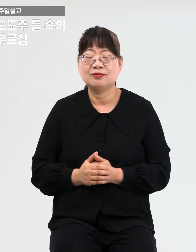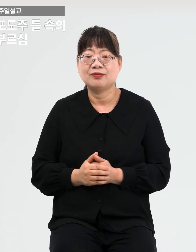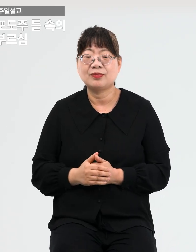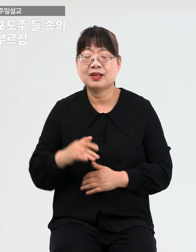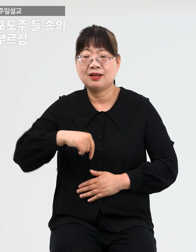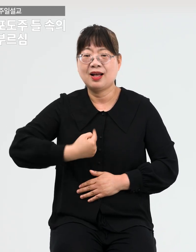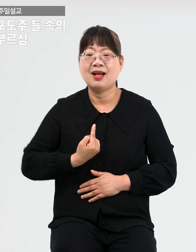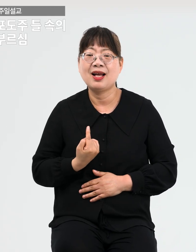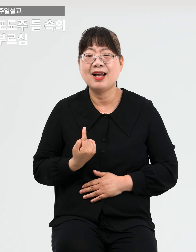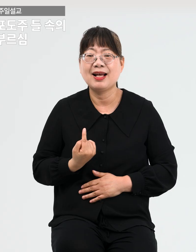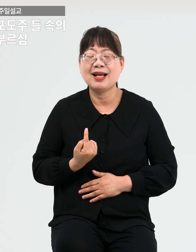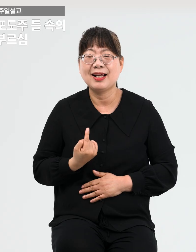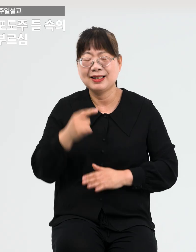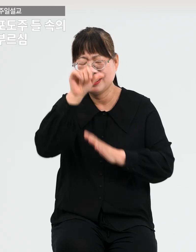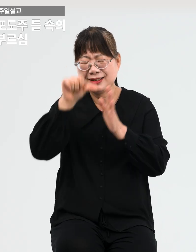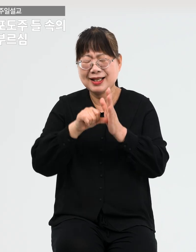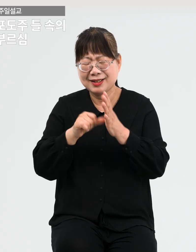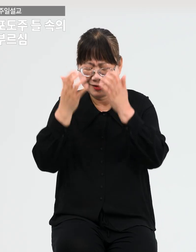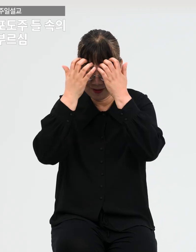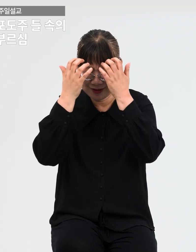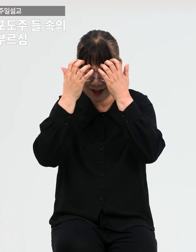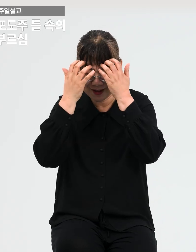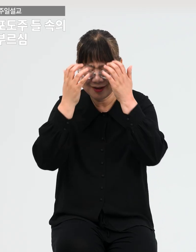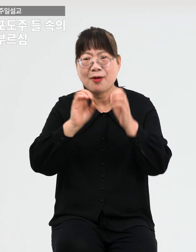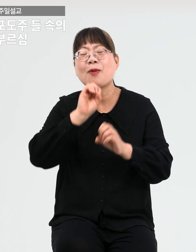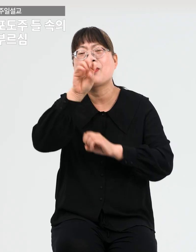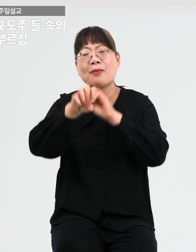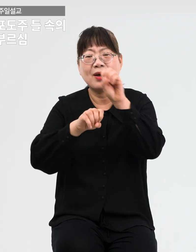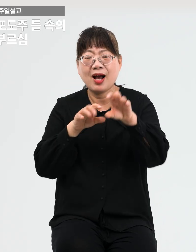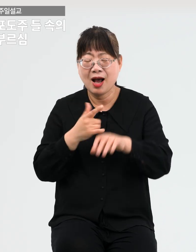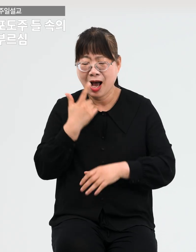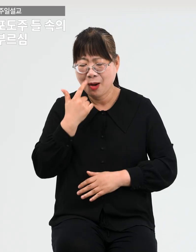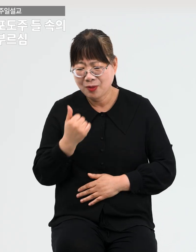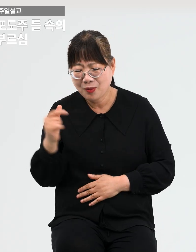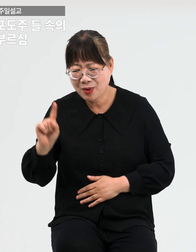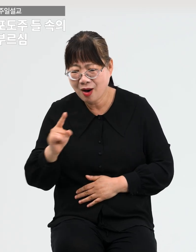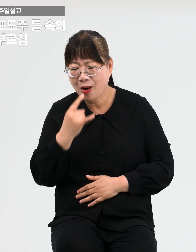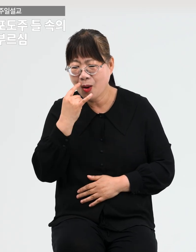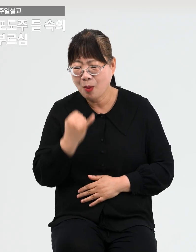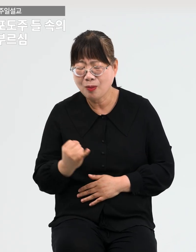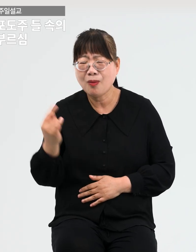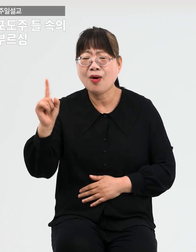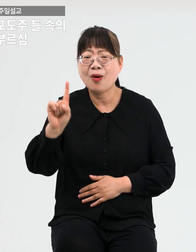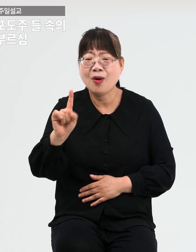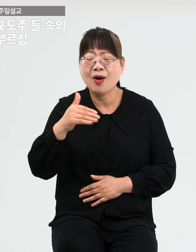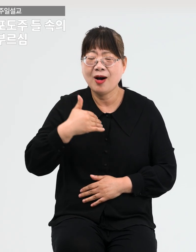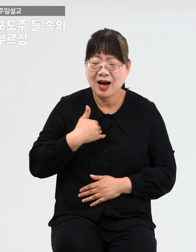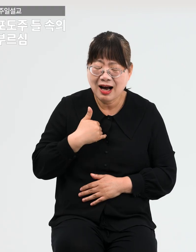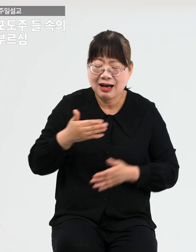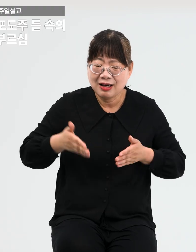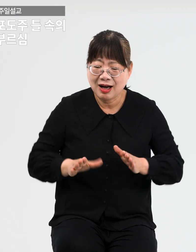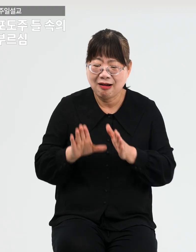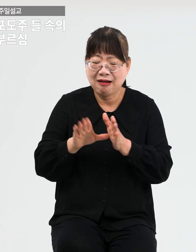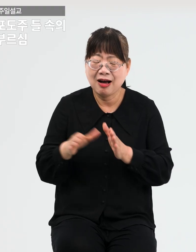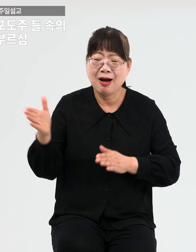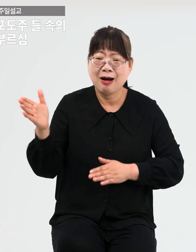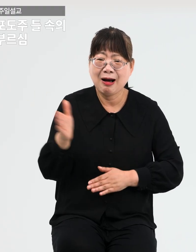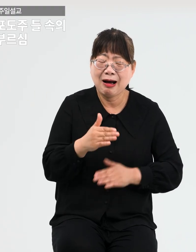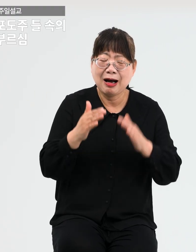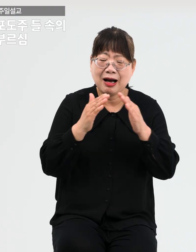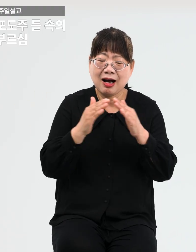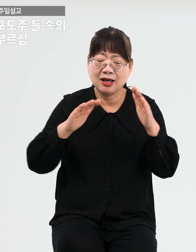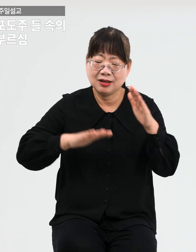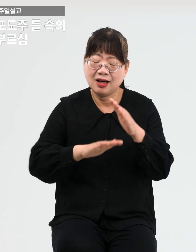하면서 자기의 넋두리를 막 쏟아내요. 아버지는 어떻고 어머니는 어떻고 나는 태어날 때부터